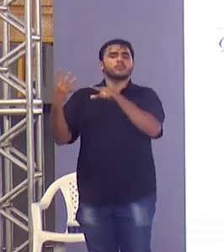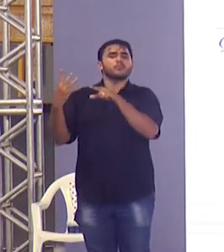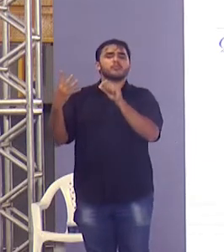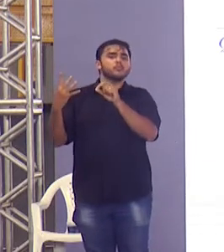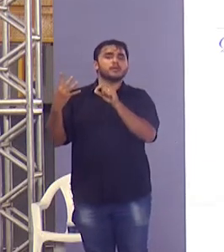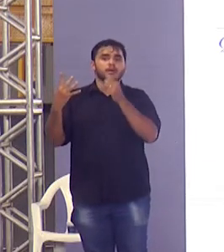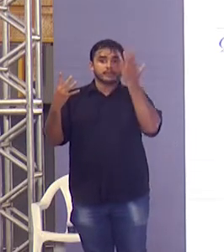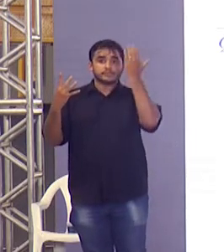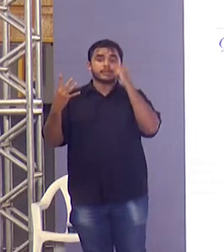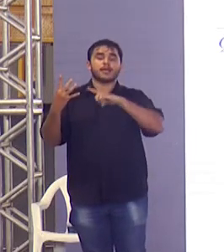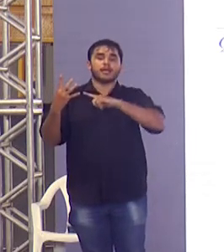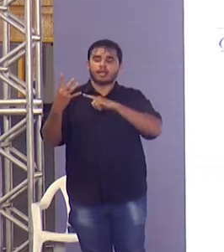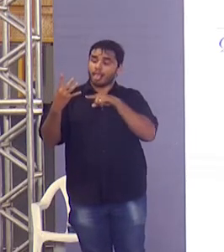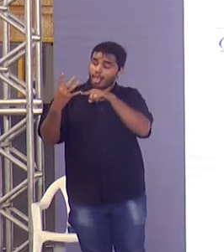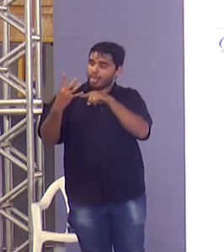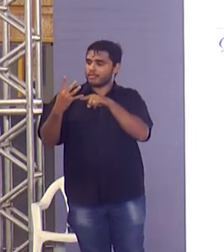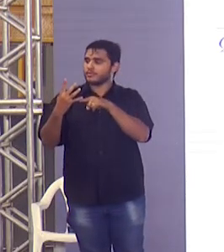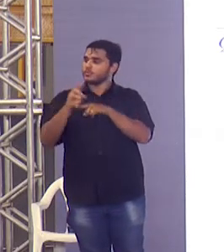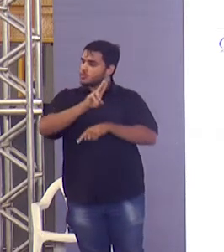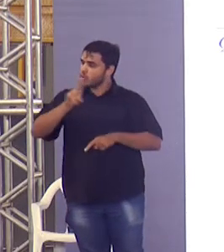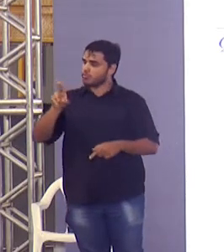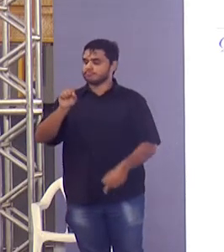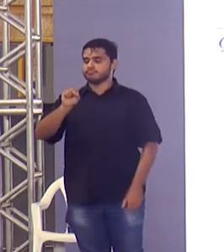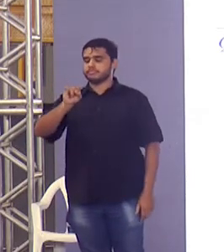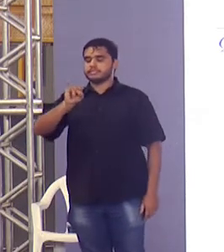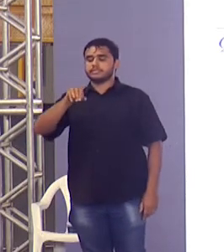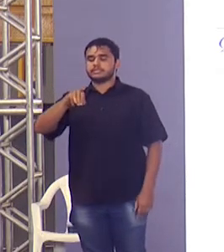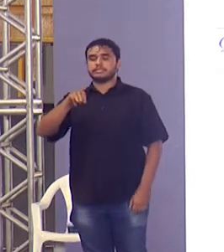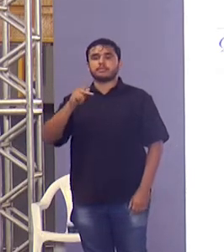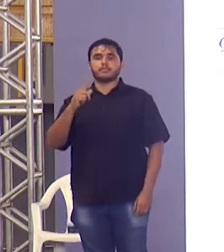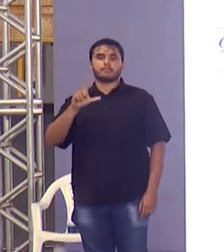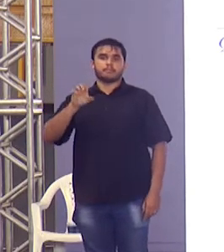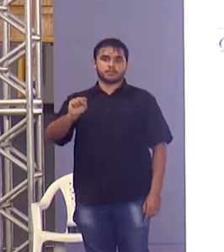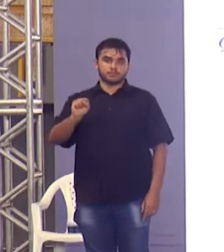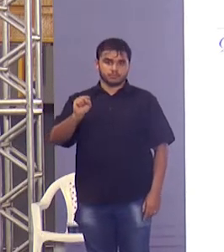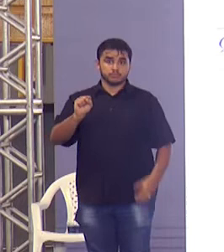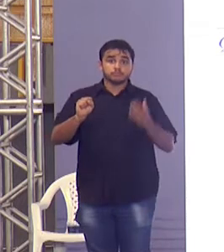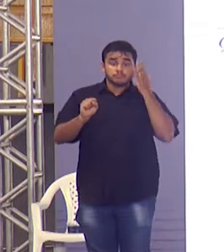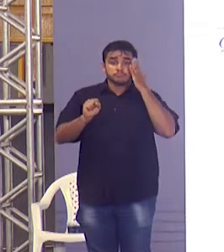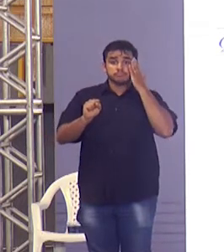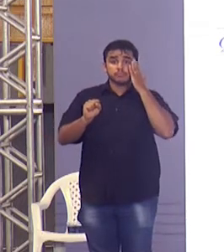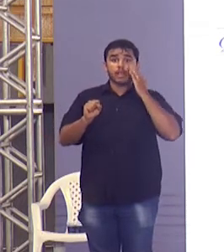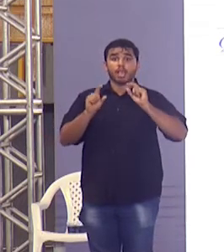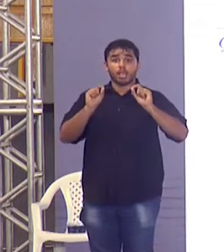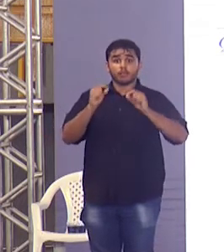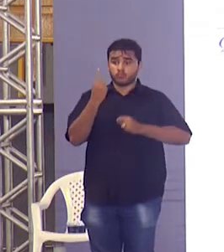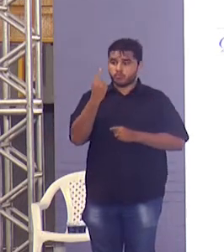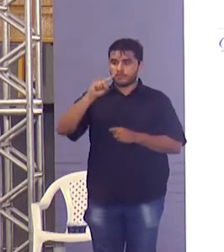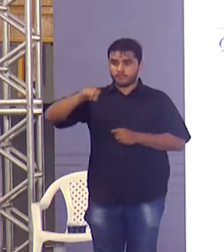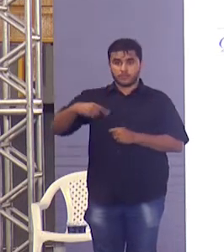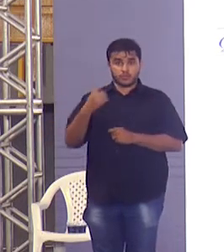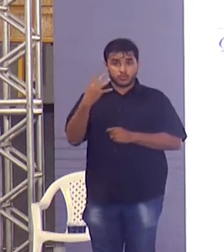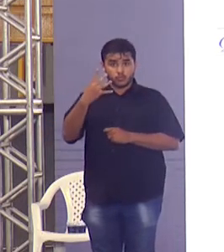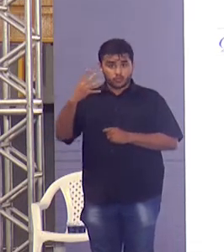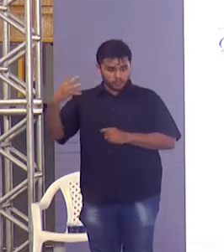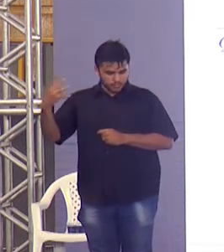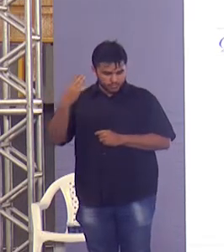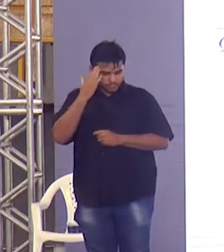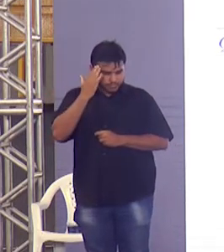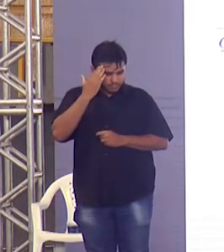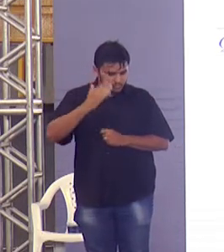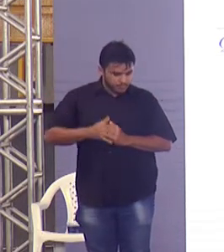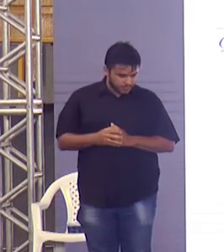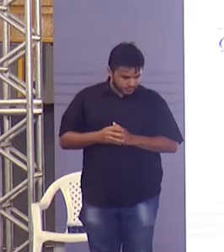dízima de periódica simples, ok? Então, quando é que ela é periódica simples? Quando você tem a